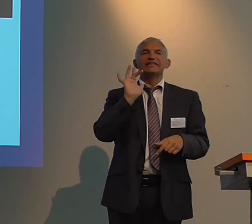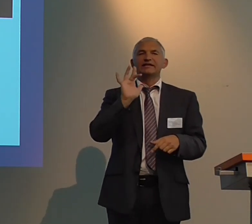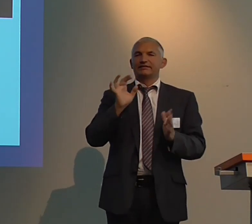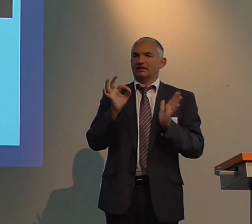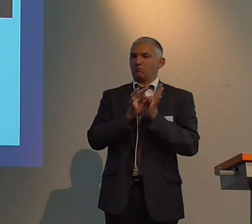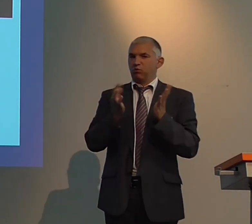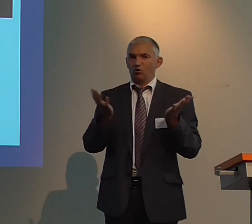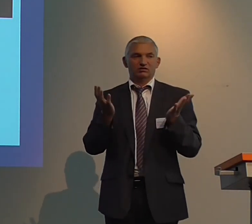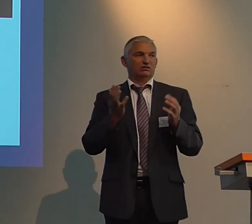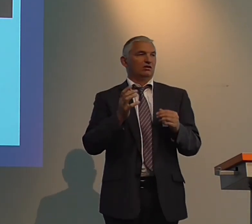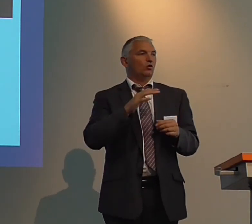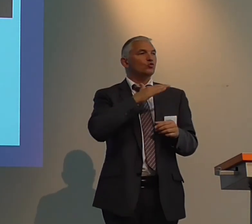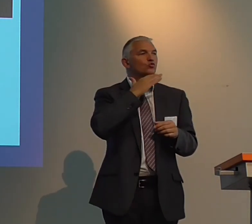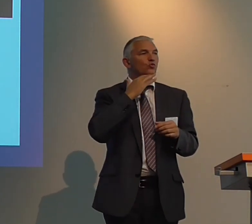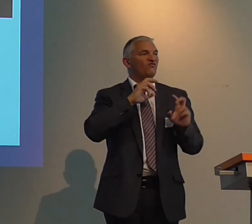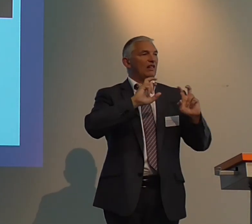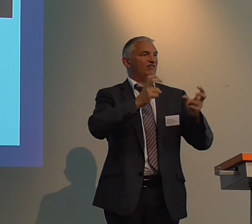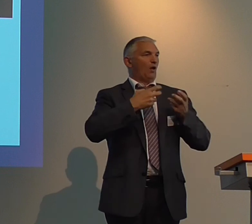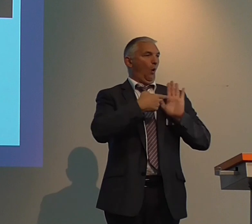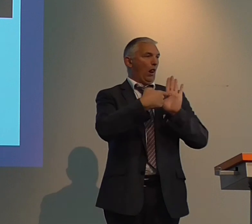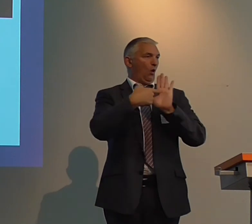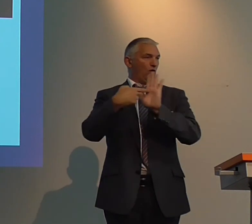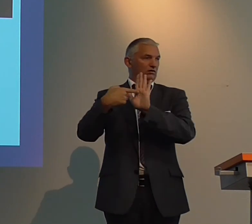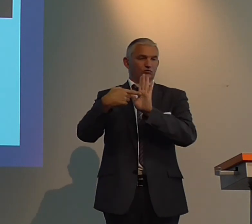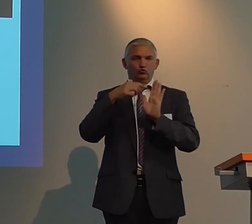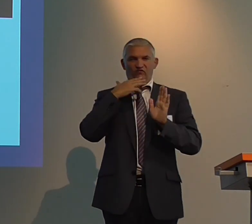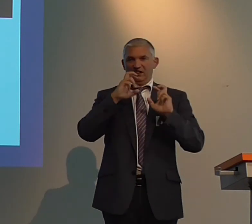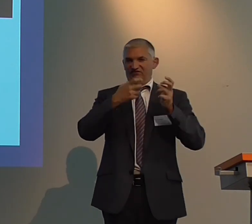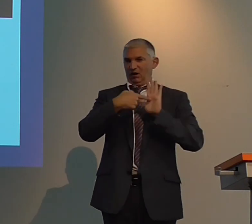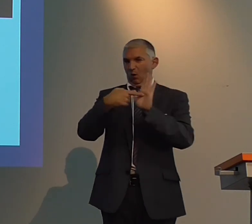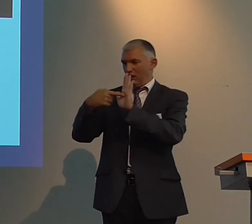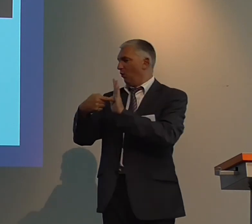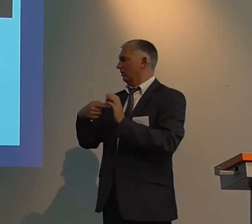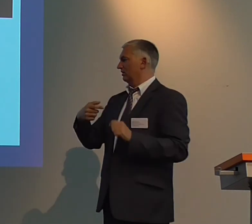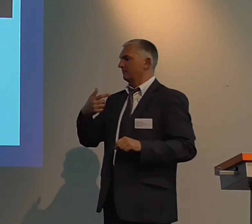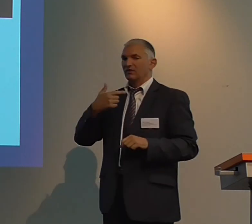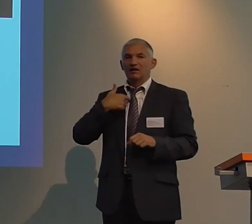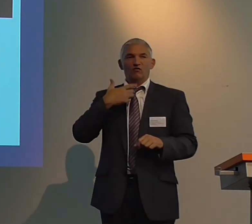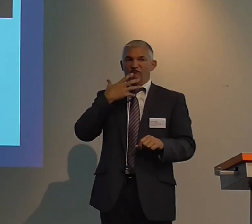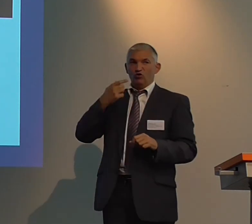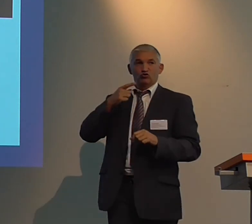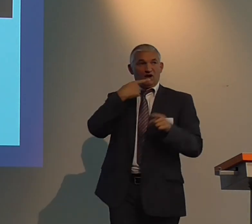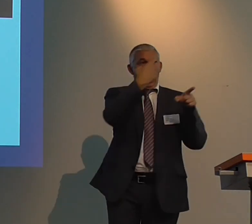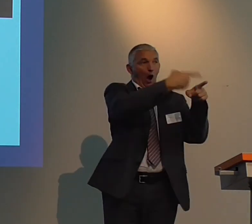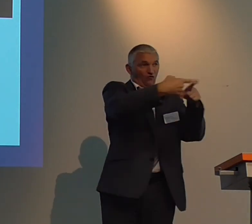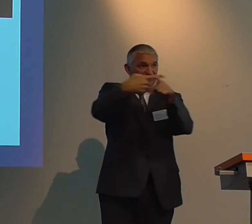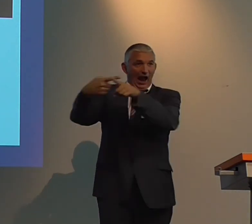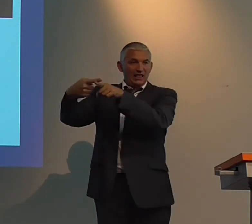Die zweite Kritik, die ich anbringen möchte, ist, es gibt einfach zu viele Wiederholungen. Also es sind sehr viele Wiederholungen, die wir uns angucken möchten. Wenn